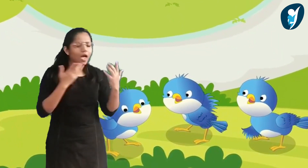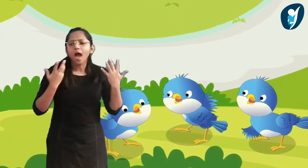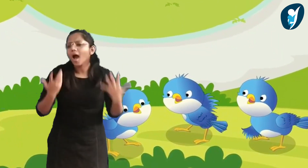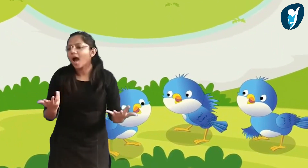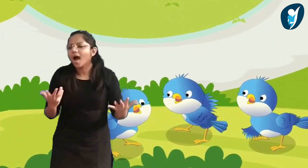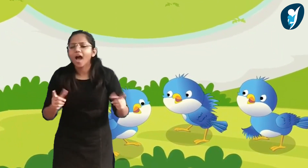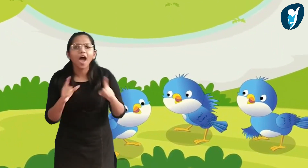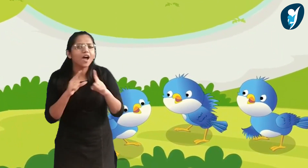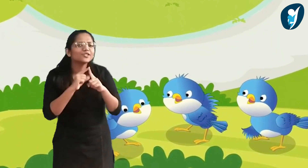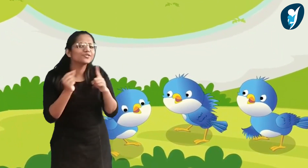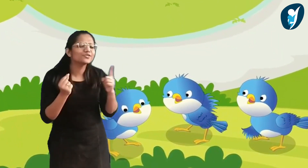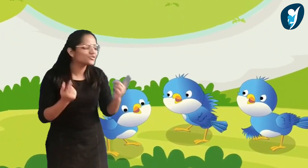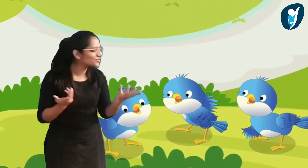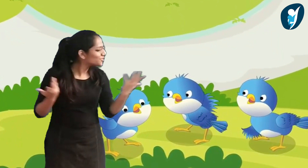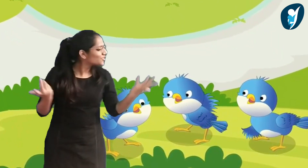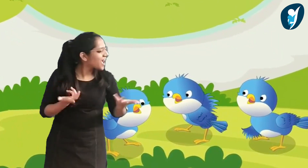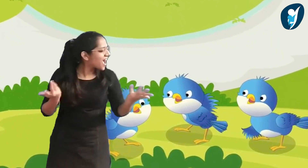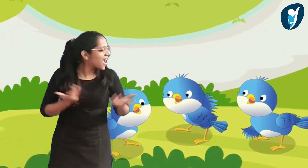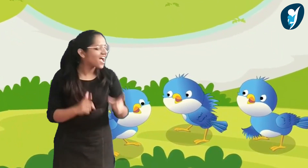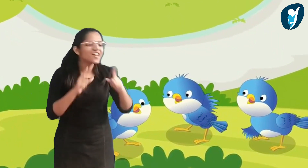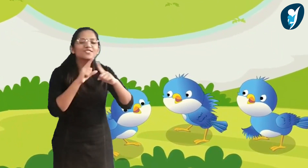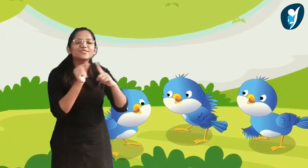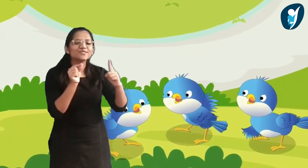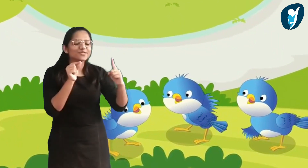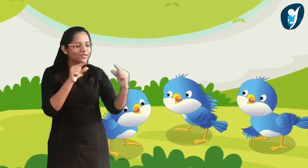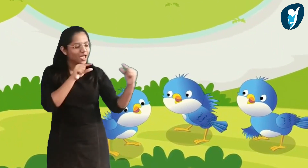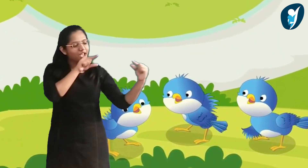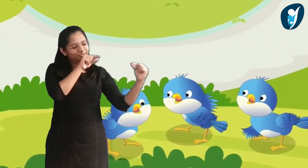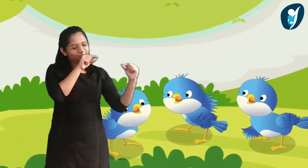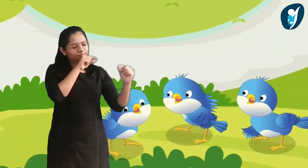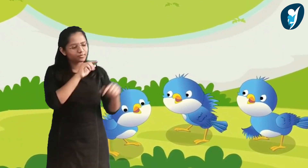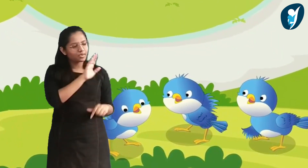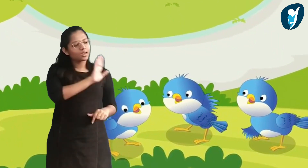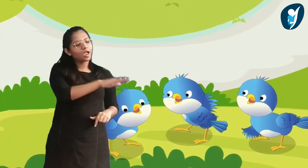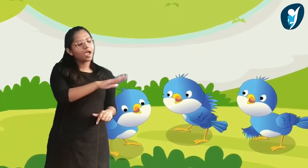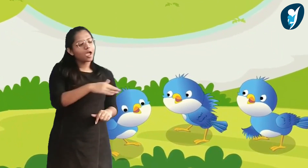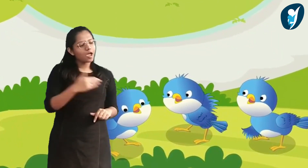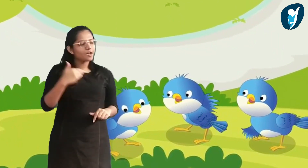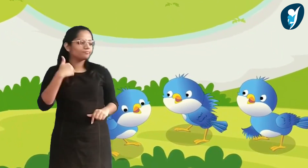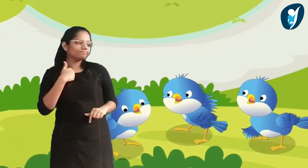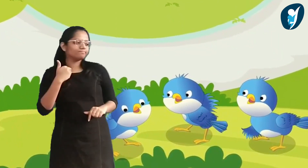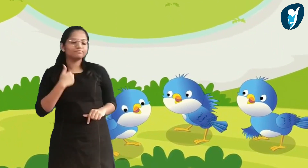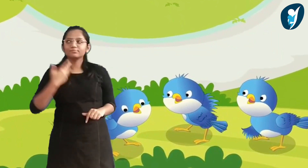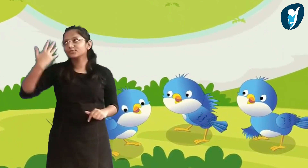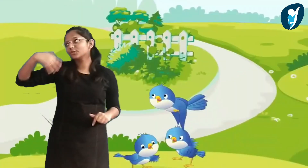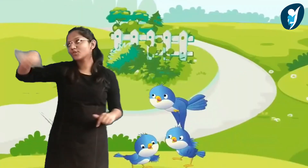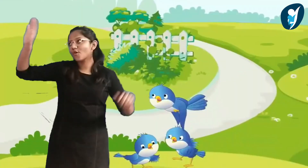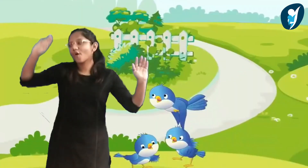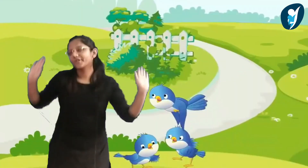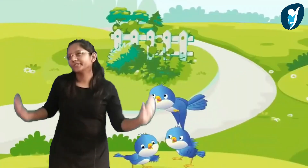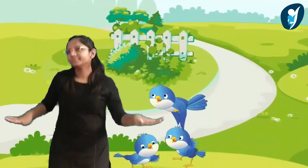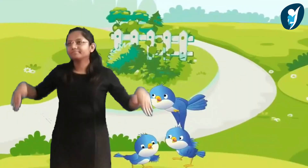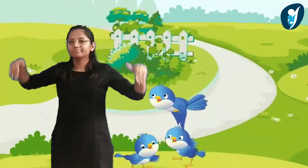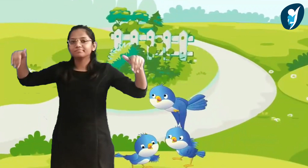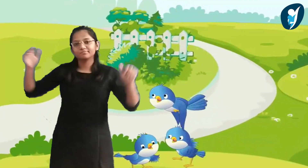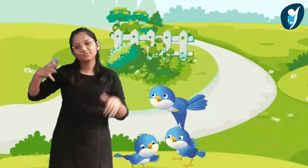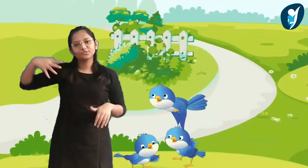कर रही हैं। गीत गा रही हैं। एक दाना चुगने चली गई,